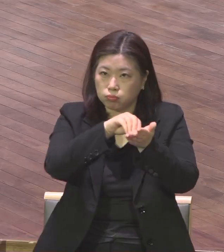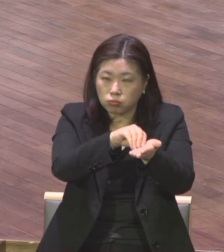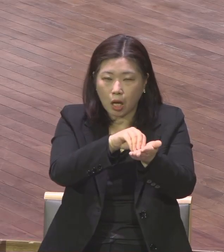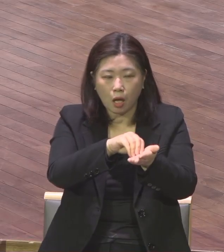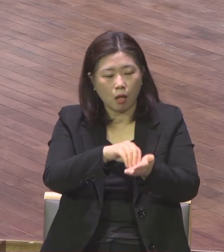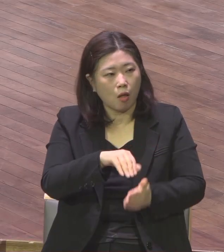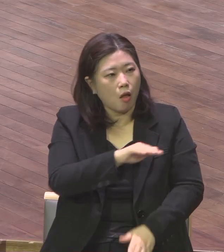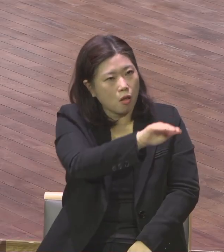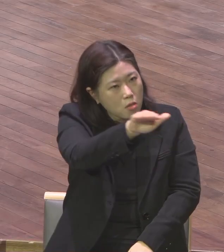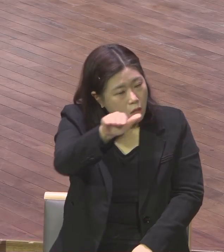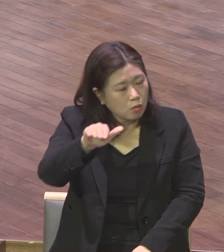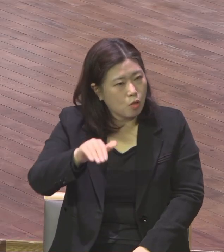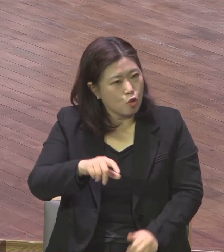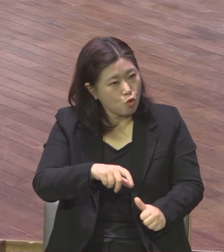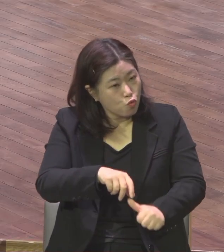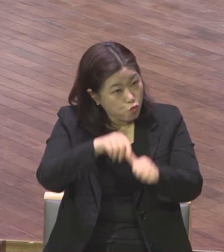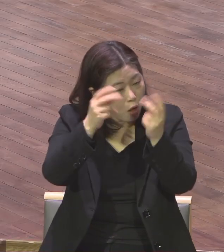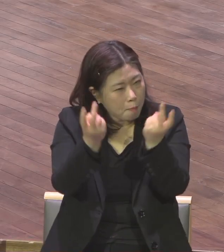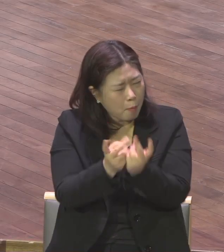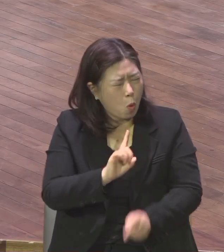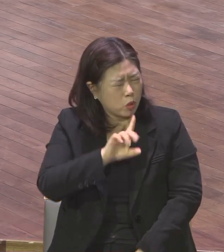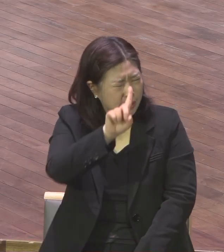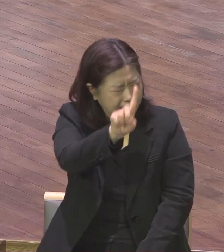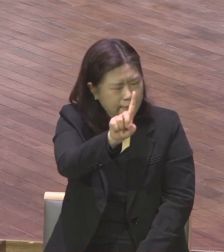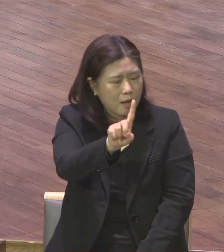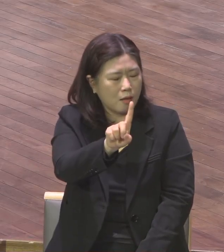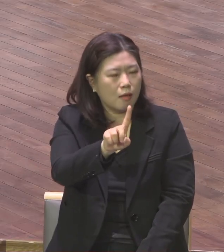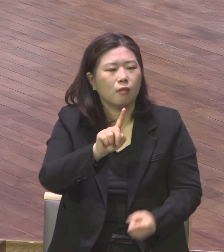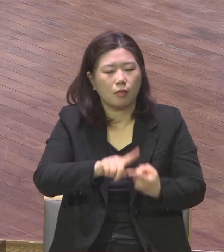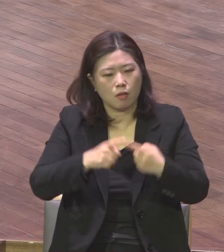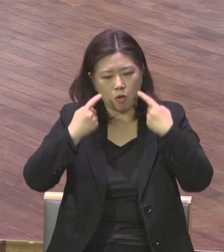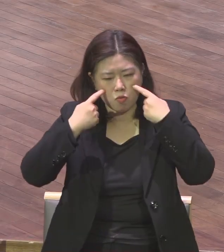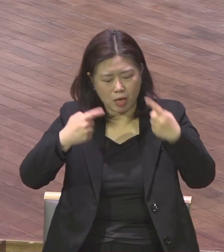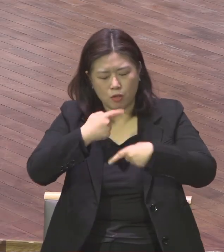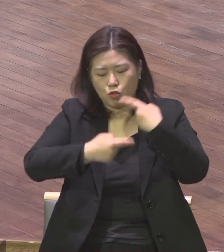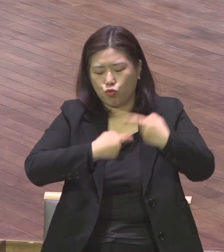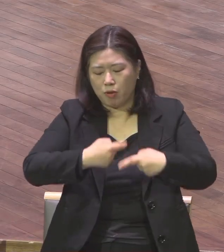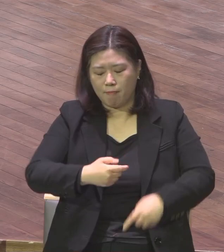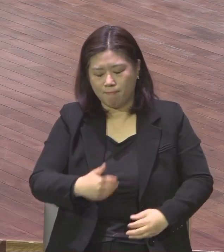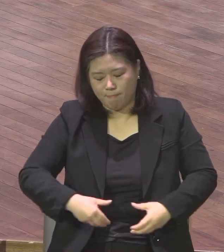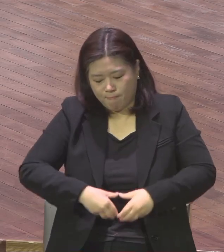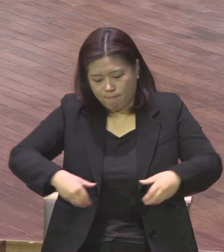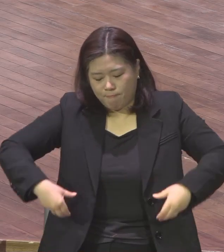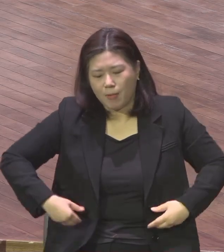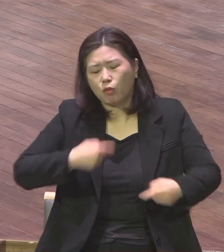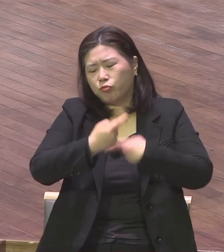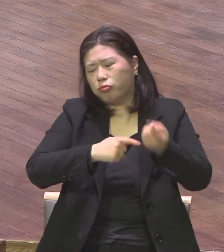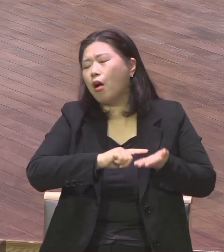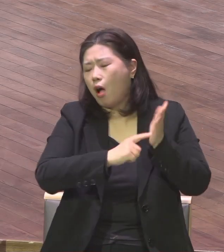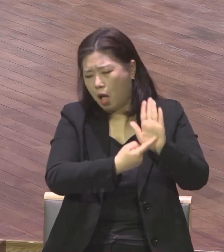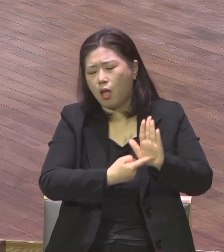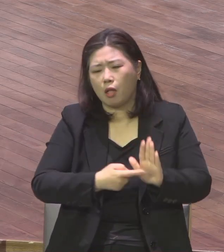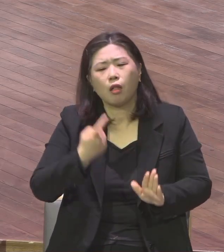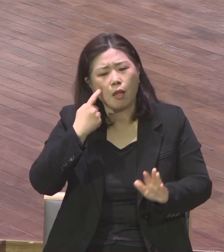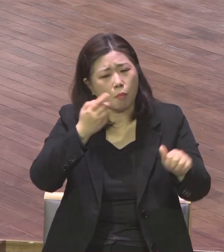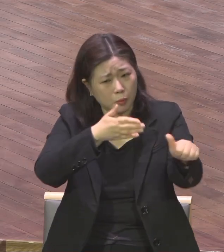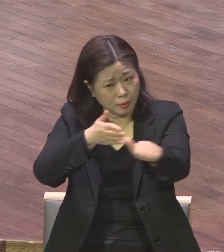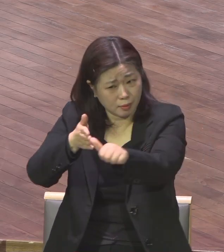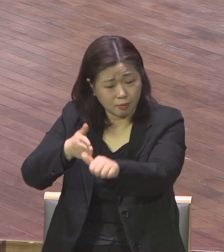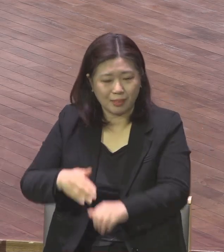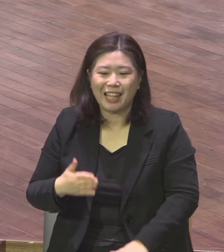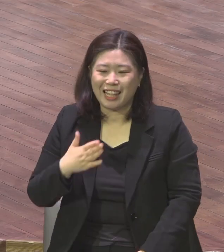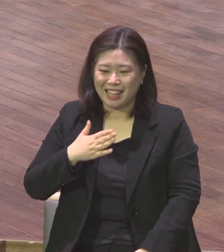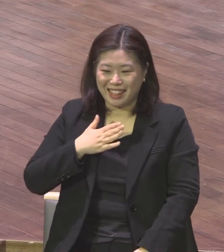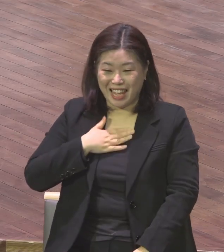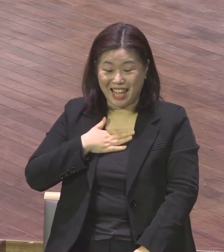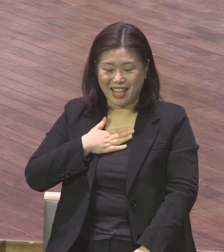제가 매주 이 아파트 안에 올라가면서 걸어가면서 이거 주보를 집어넣는데, 한